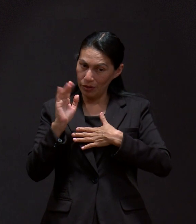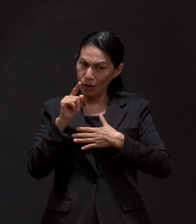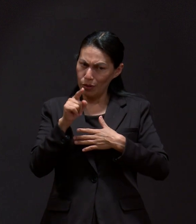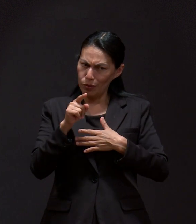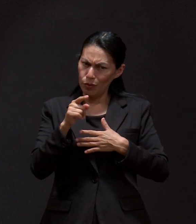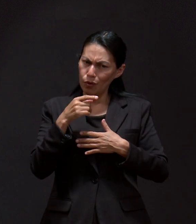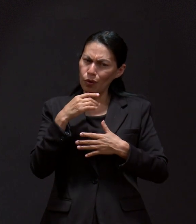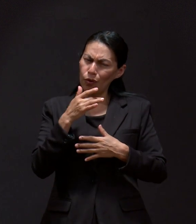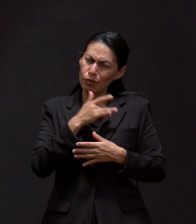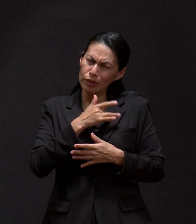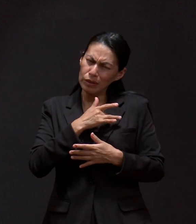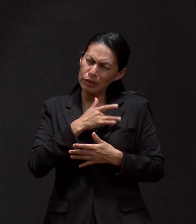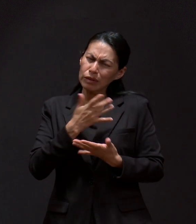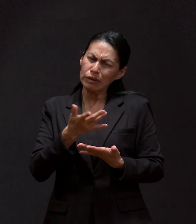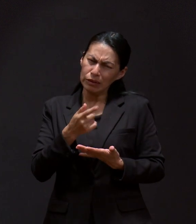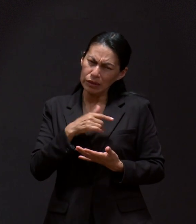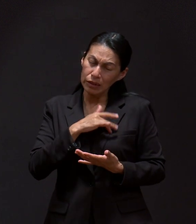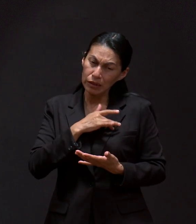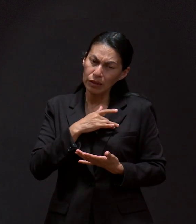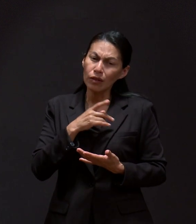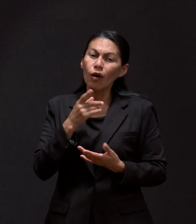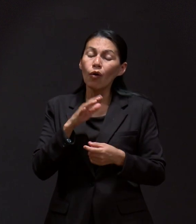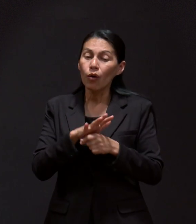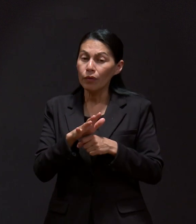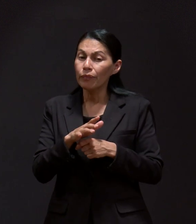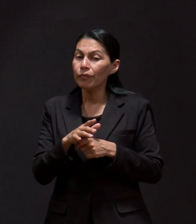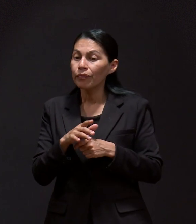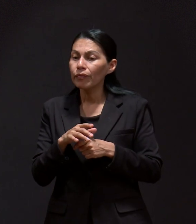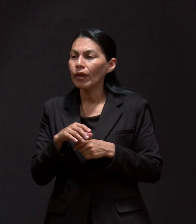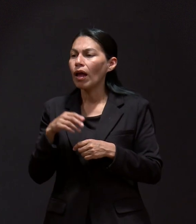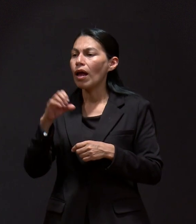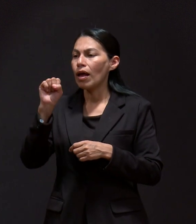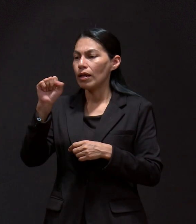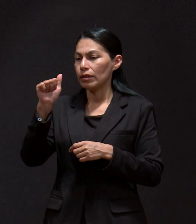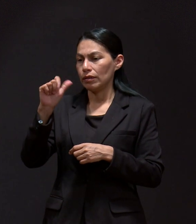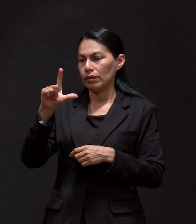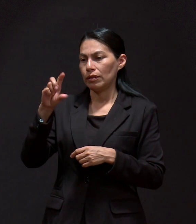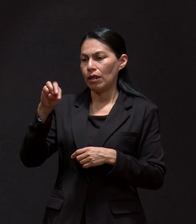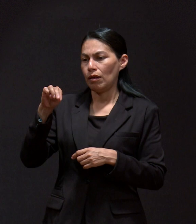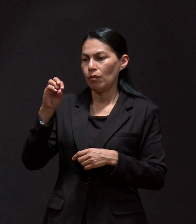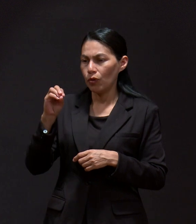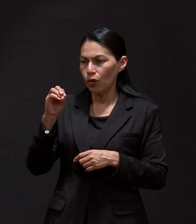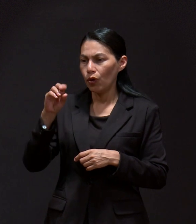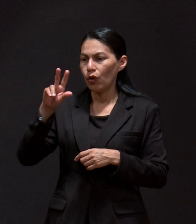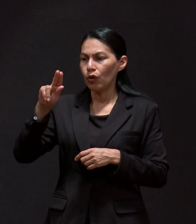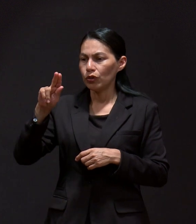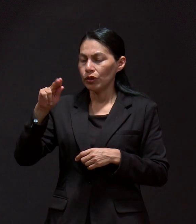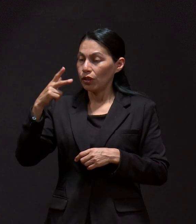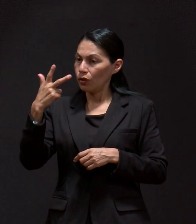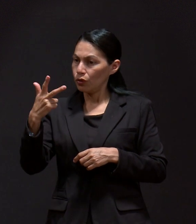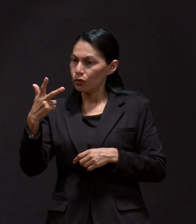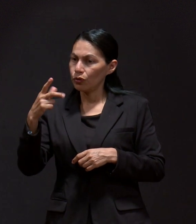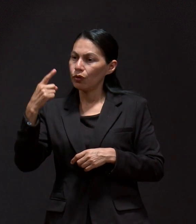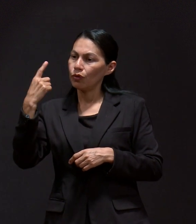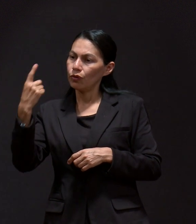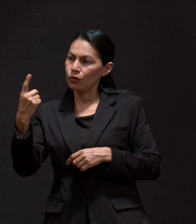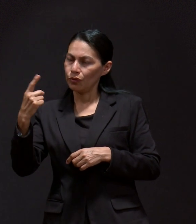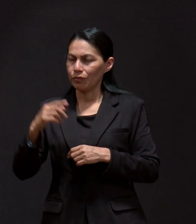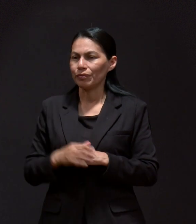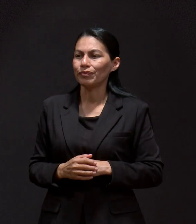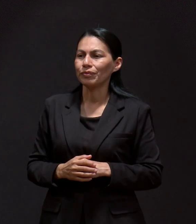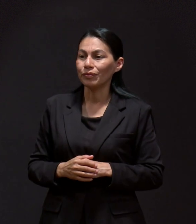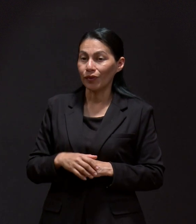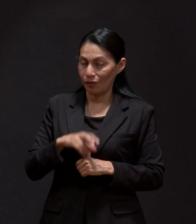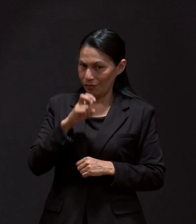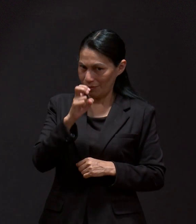tienes en tu corazón y reclamas adiós está salmos ochenta y ocho mil 188